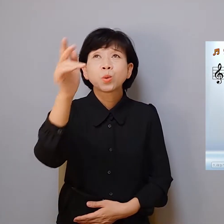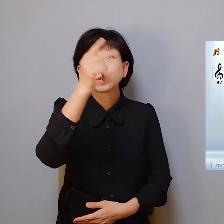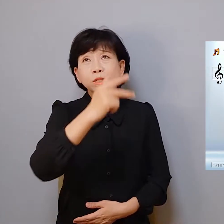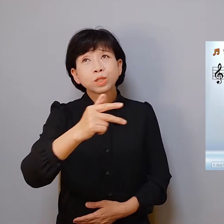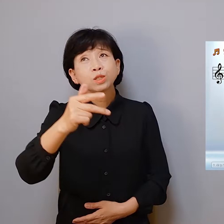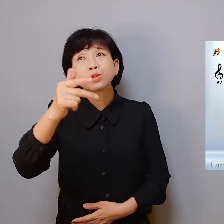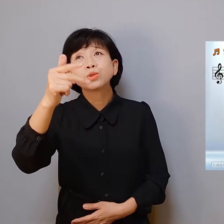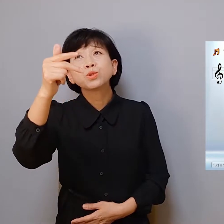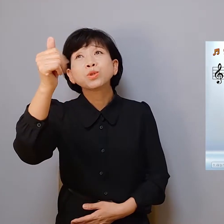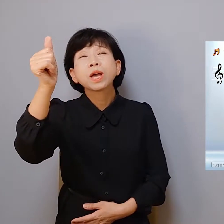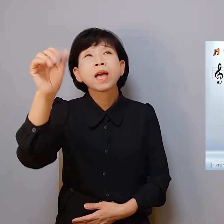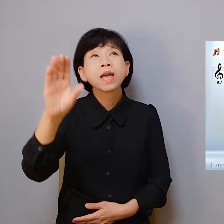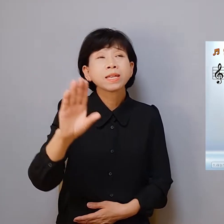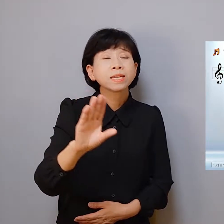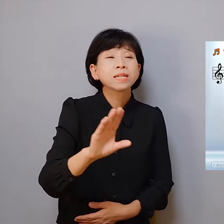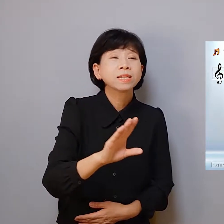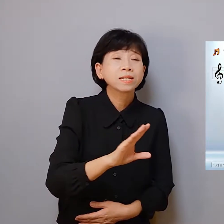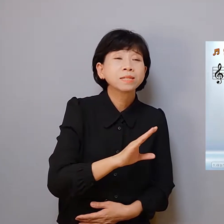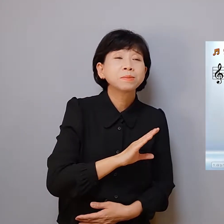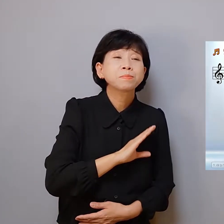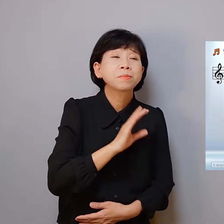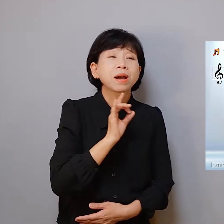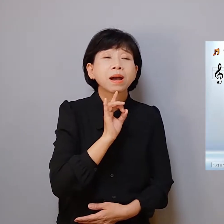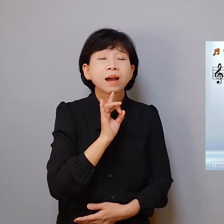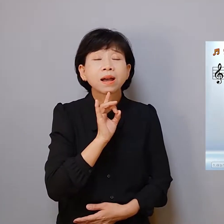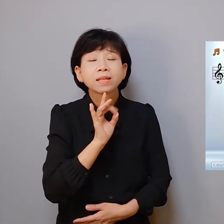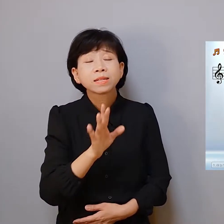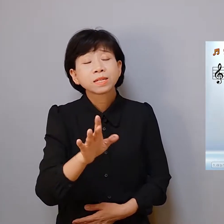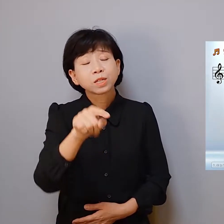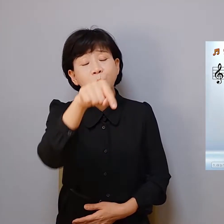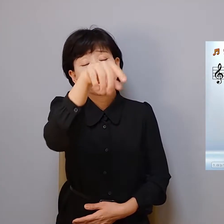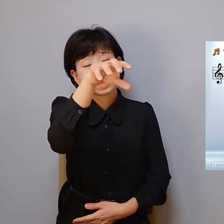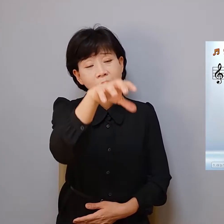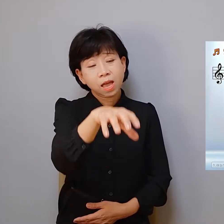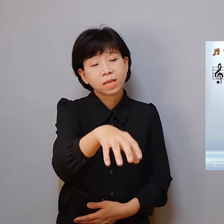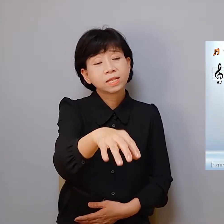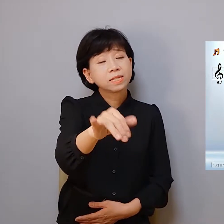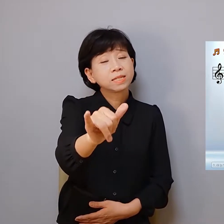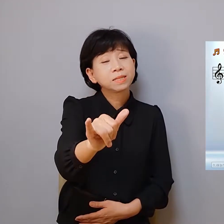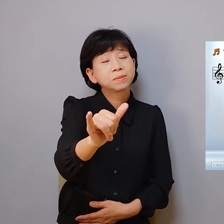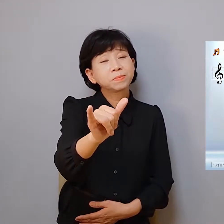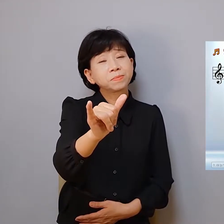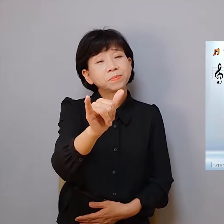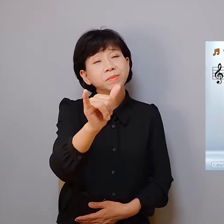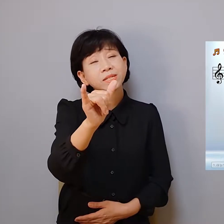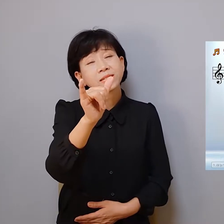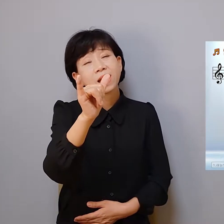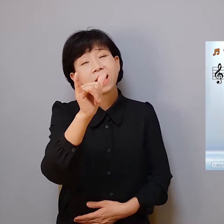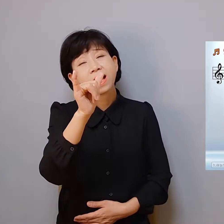이름만이 오직 주의 이름만 이곳에